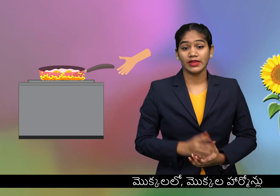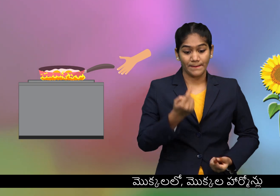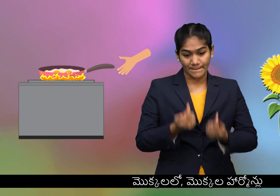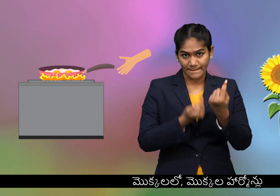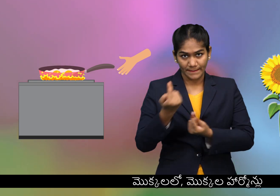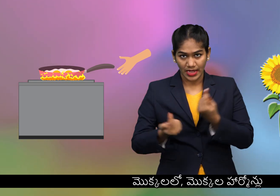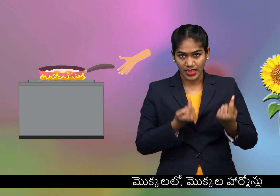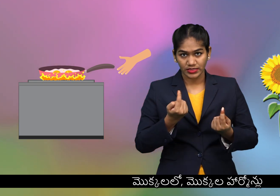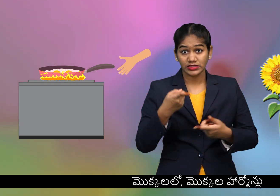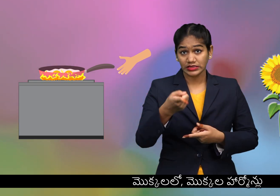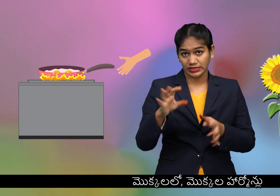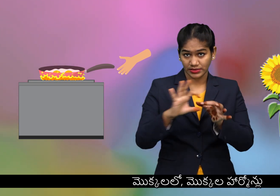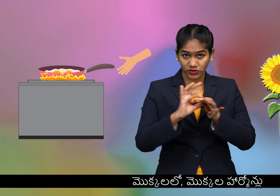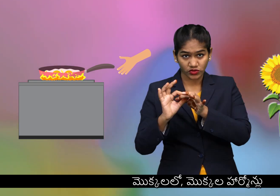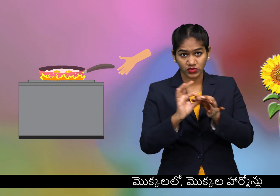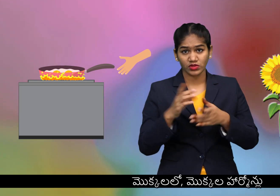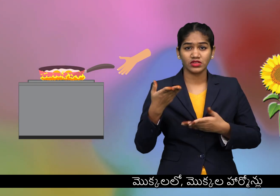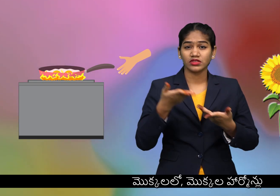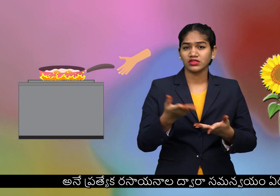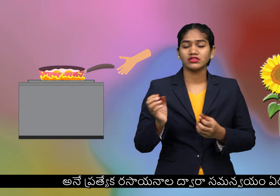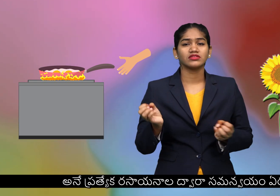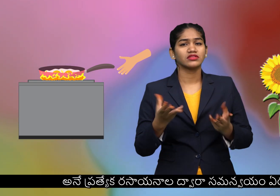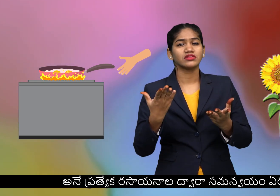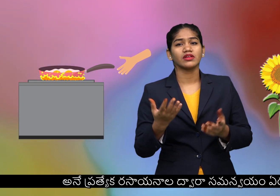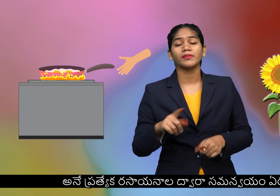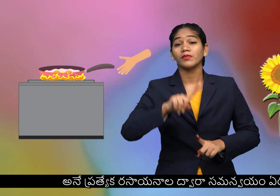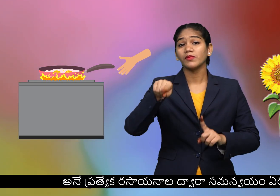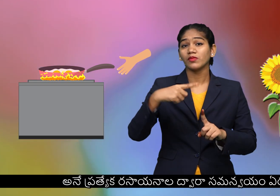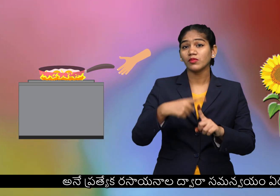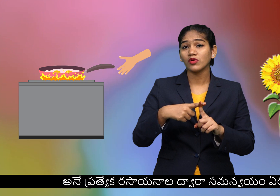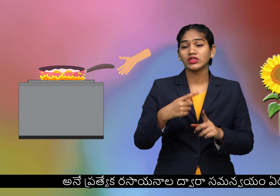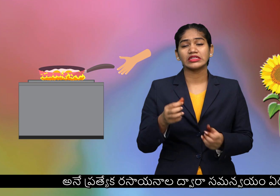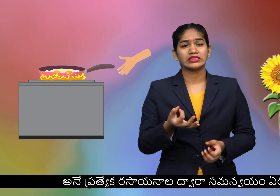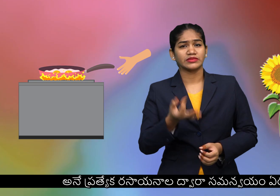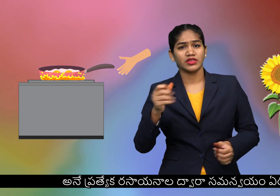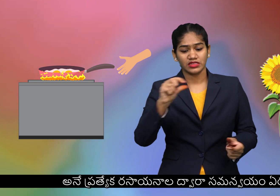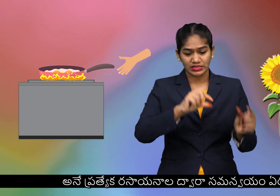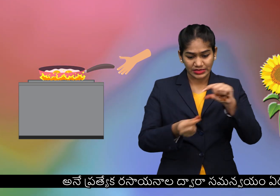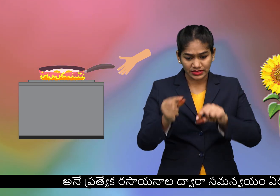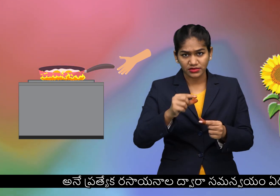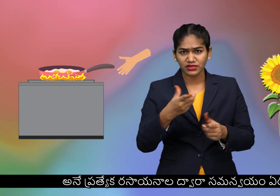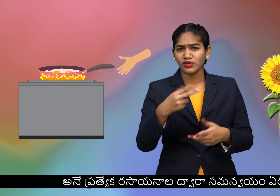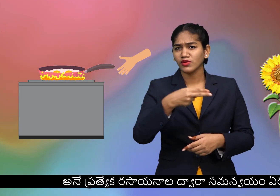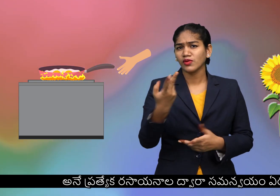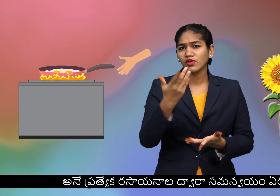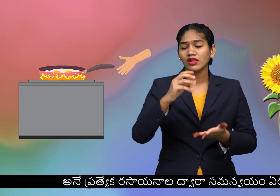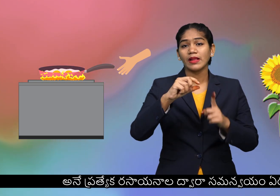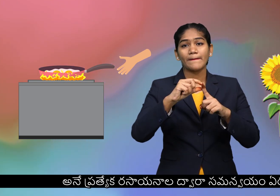మొక్కలలో మొక్కల హార్మోన్లు అనేక ప్రత్యేక రసాయనాల ద్వారా సమన్వయం